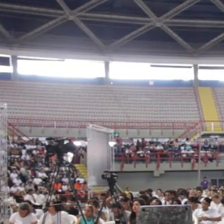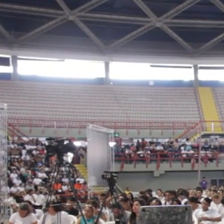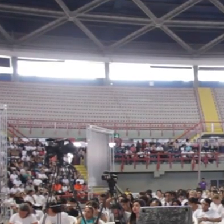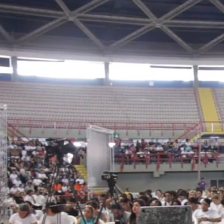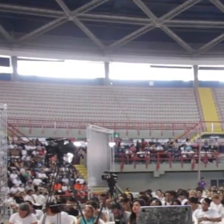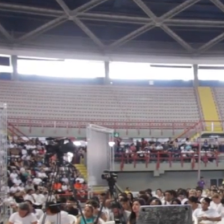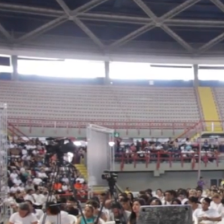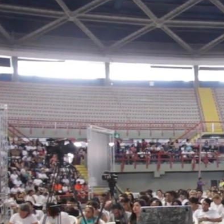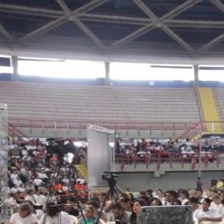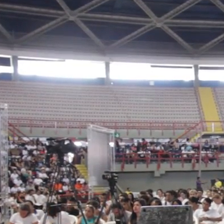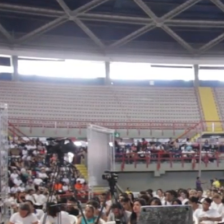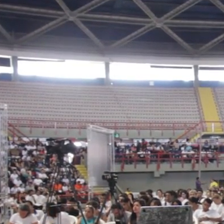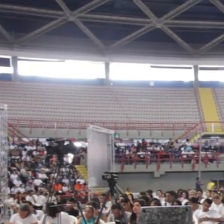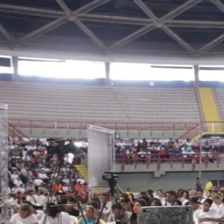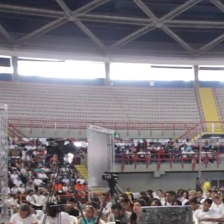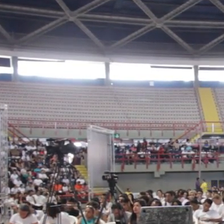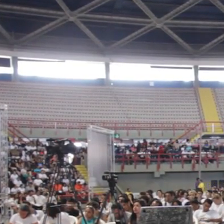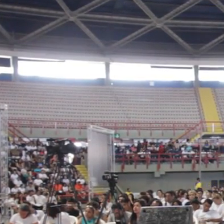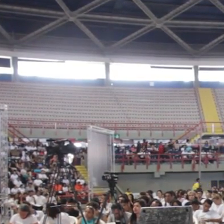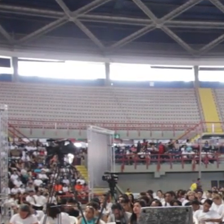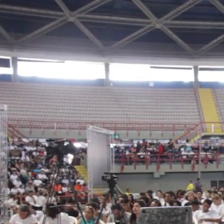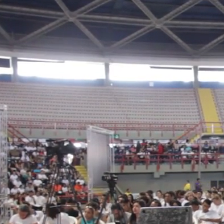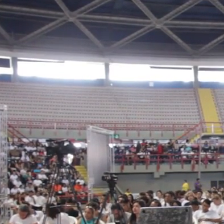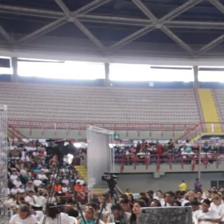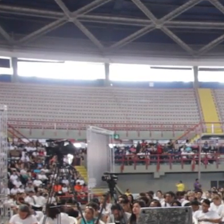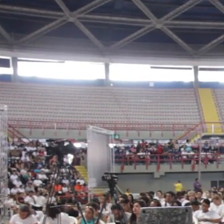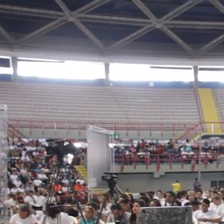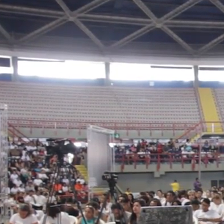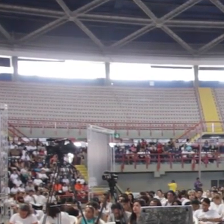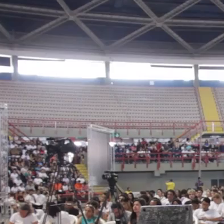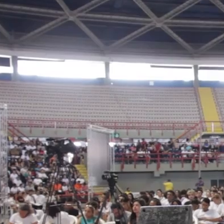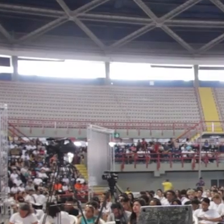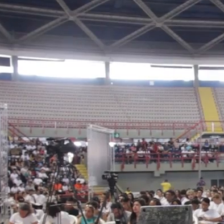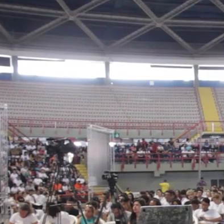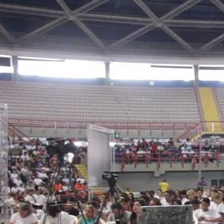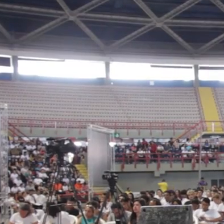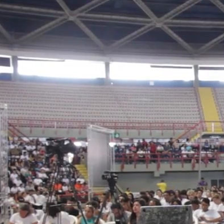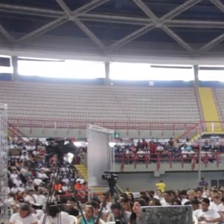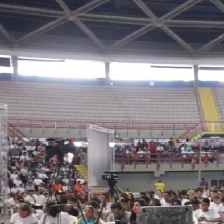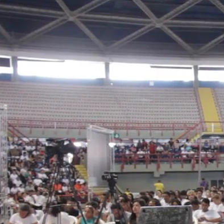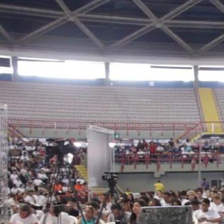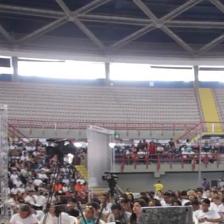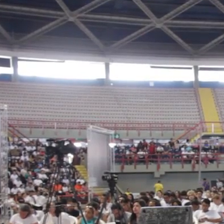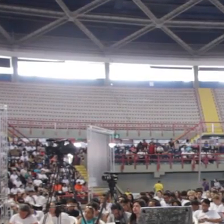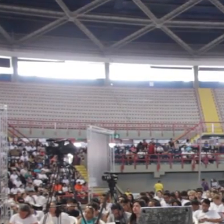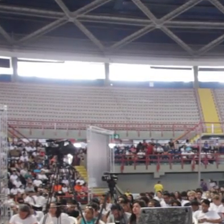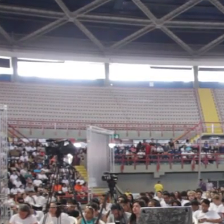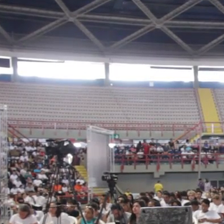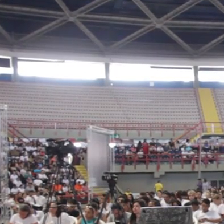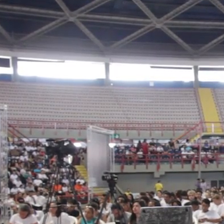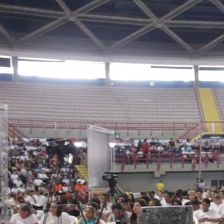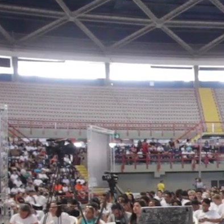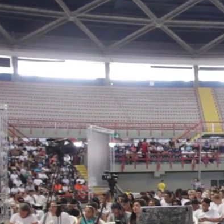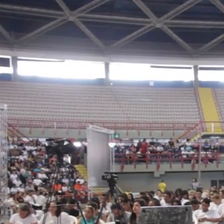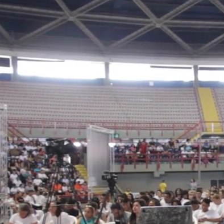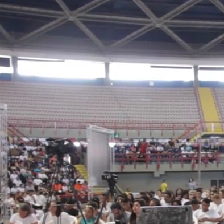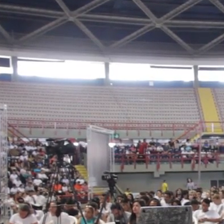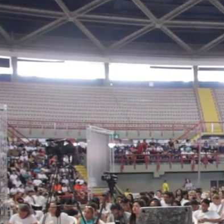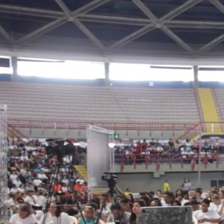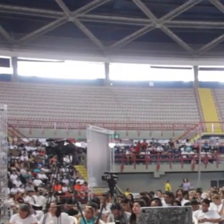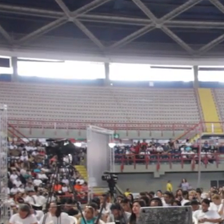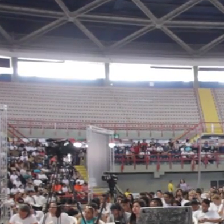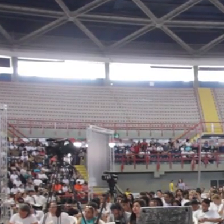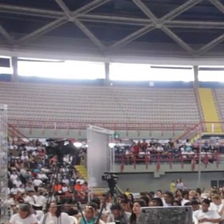mortes no trânsito. Aí você cria um problema. No entanto, muitas pessoas ainda desrespeitam a lei seca.